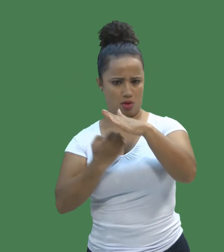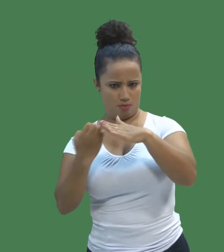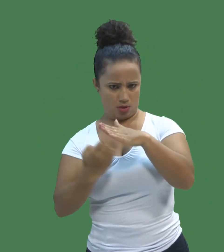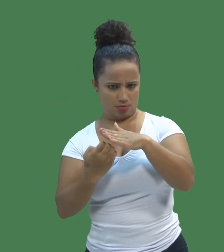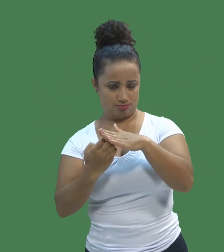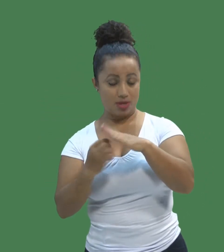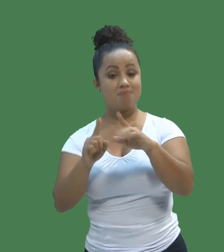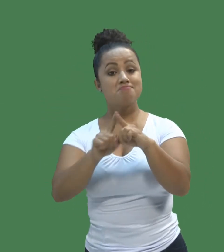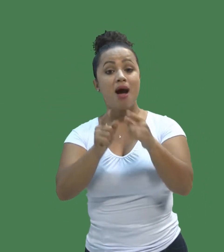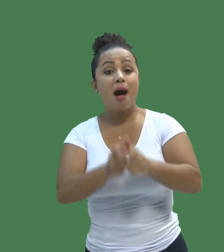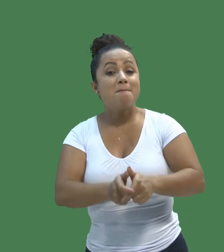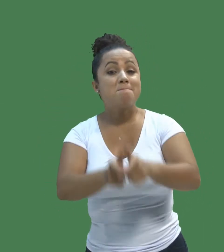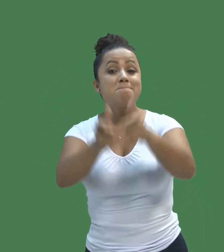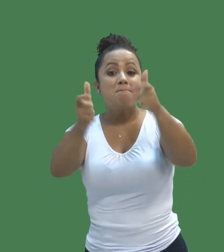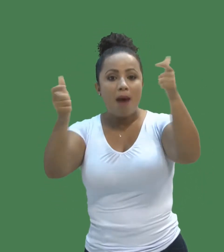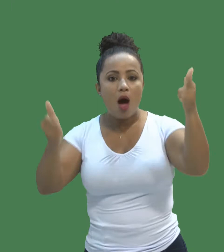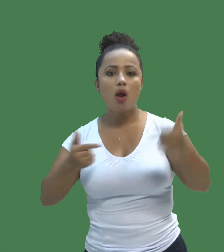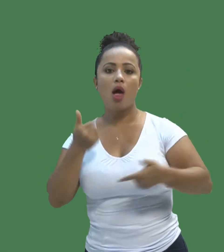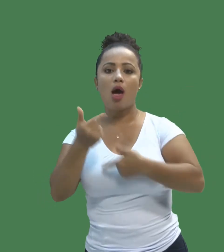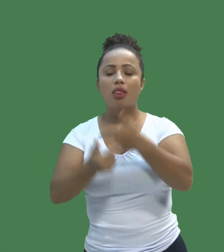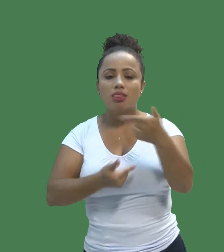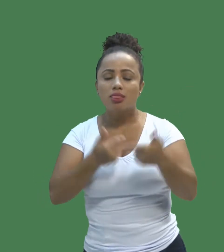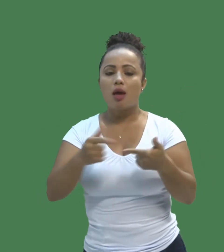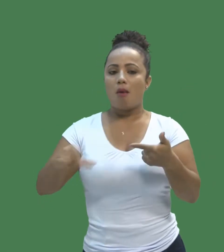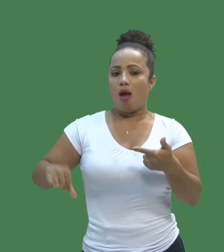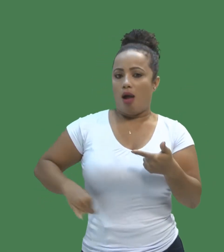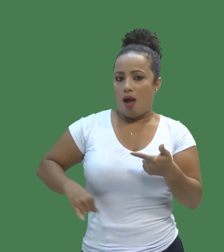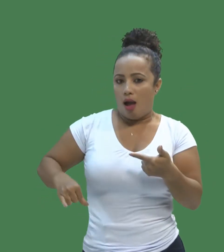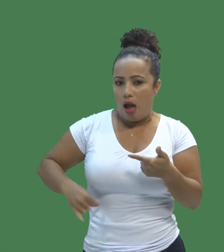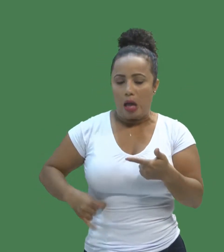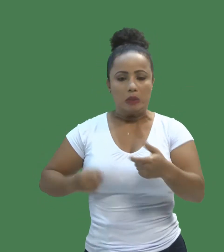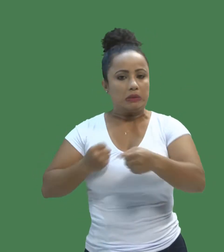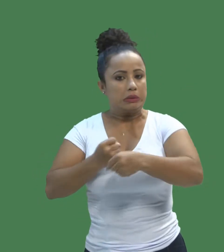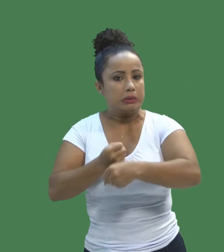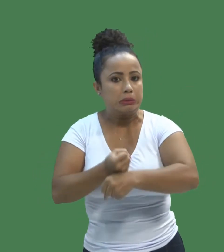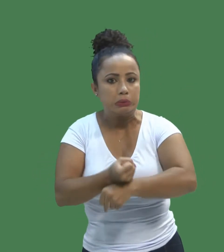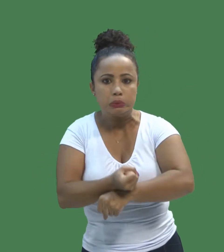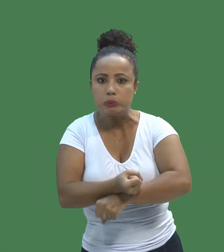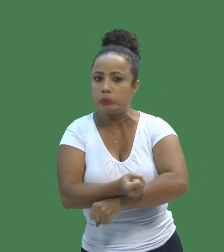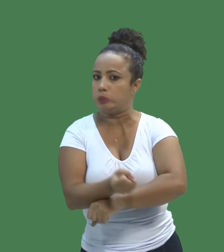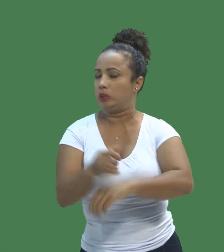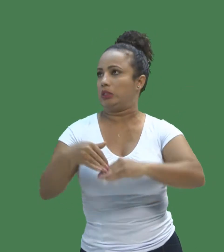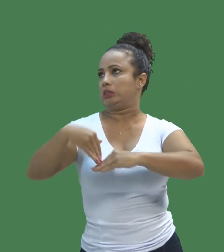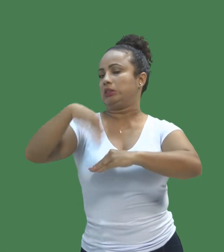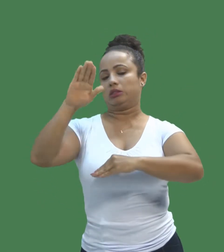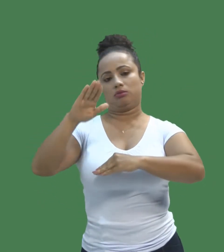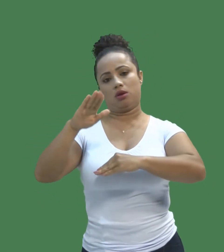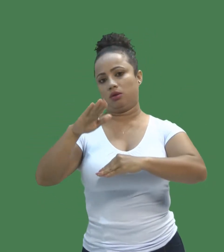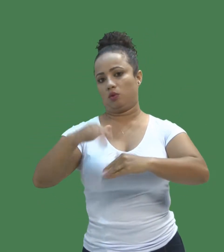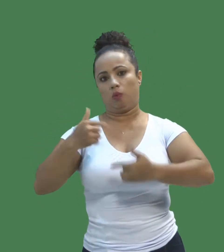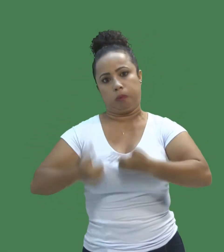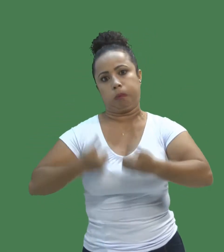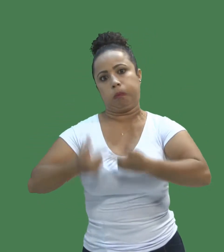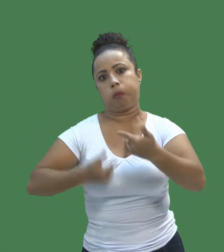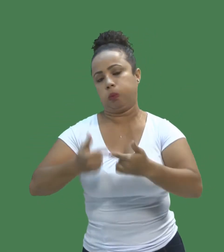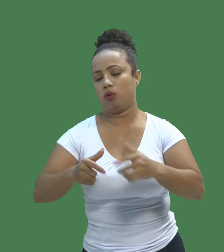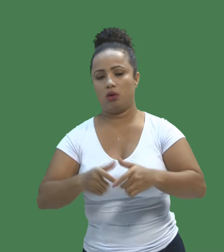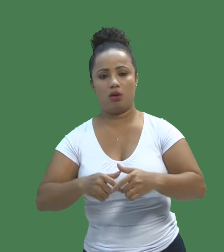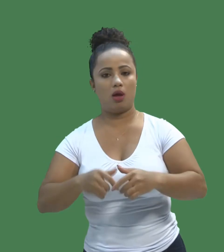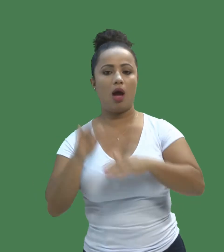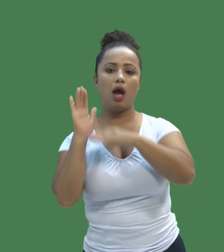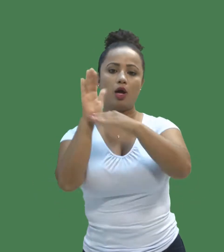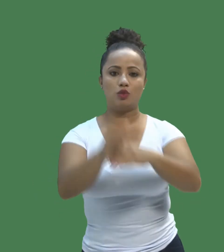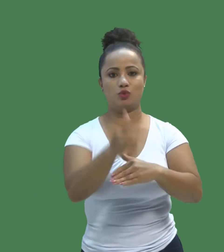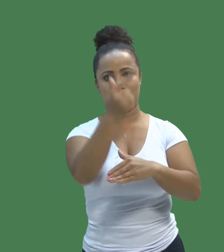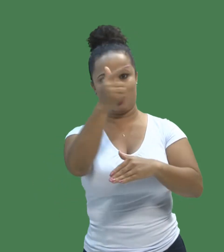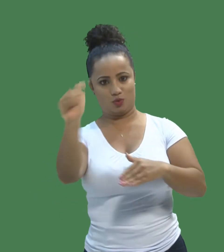são donos dos meios de produção e a grande maioria trabalha como empregado, rala e